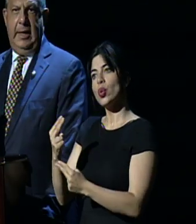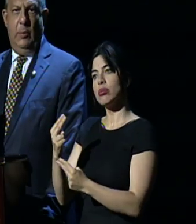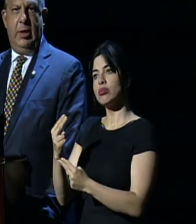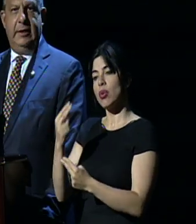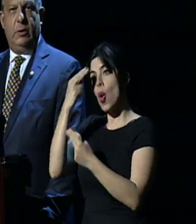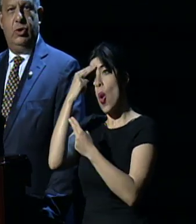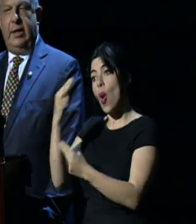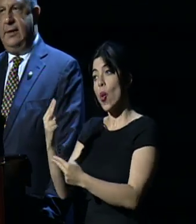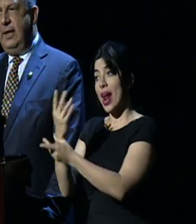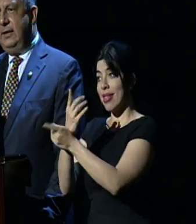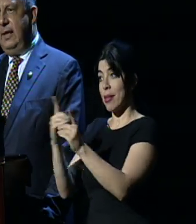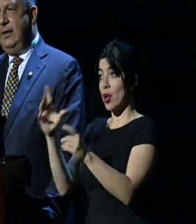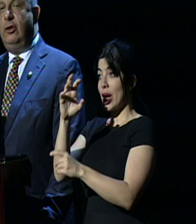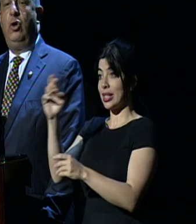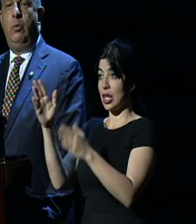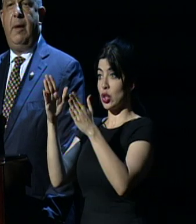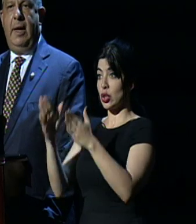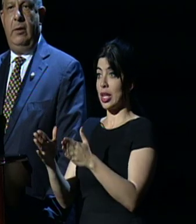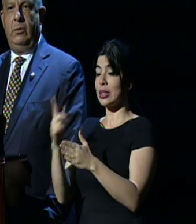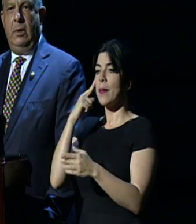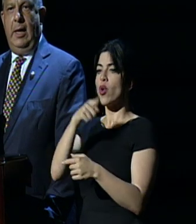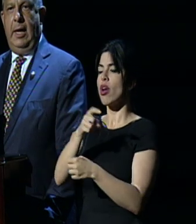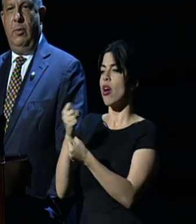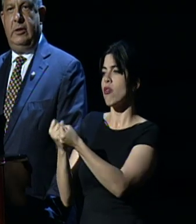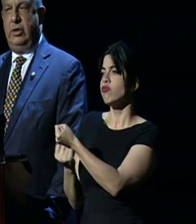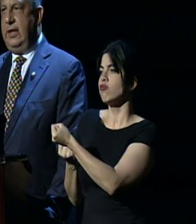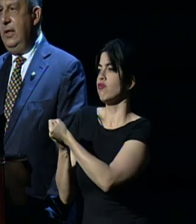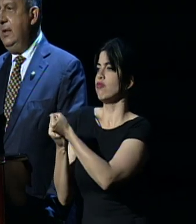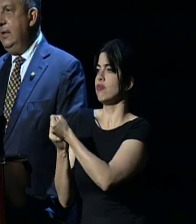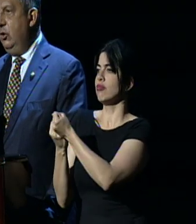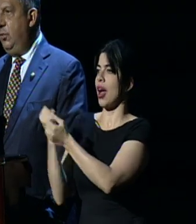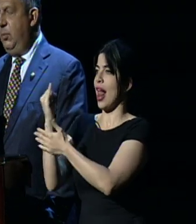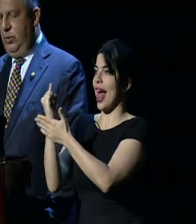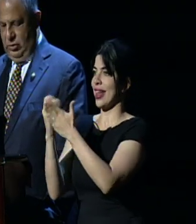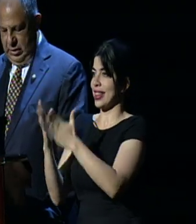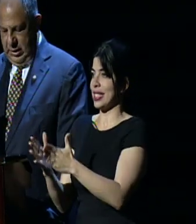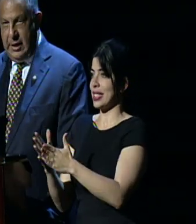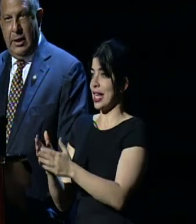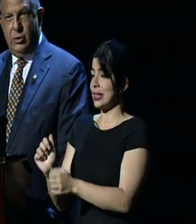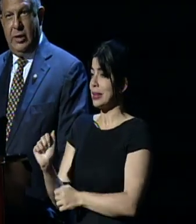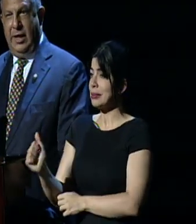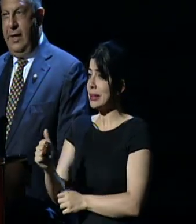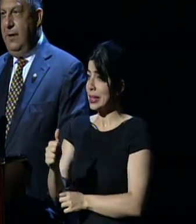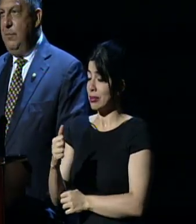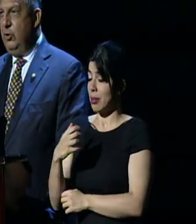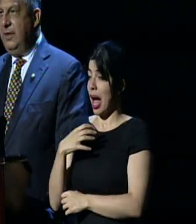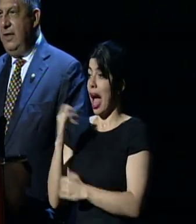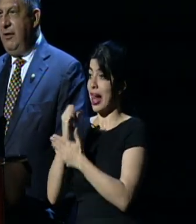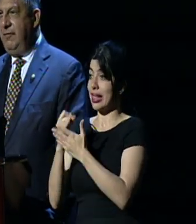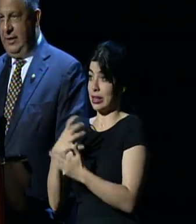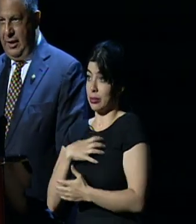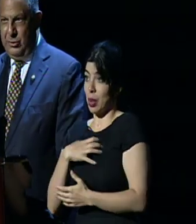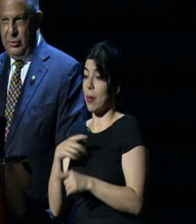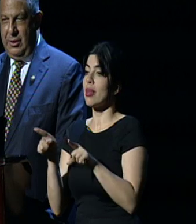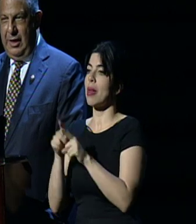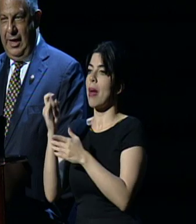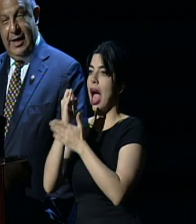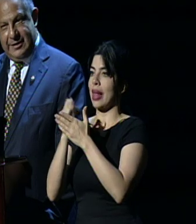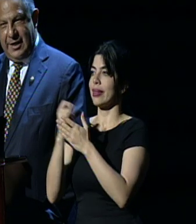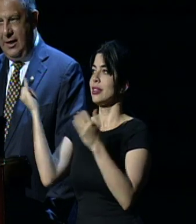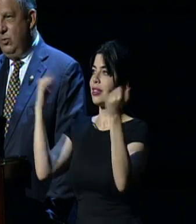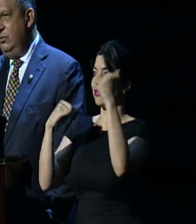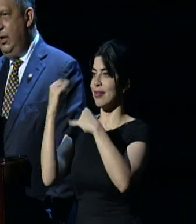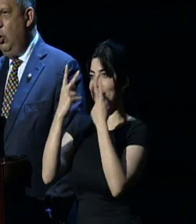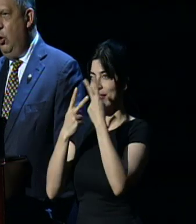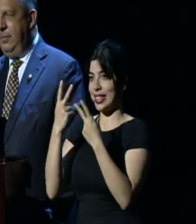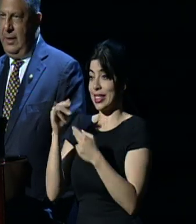que honran a la democracia costarricense dándole una mano a nuestros artistas, a los propios y a los que nos visitan fraternos, en